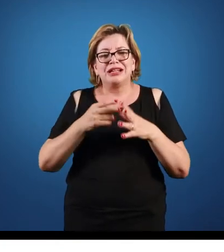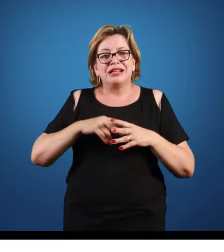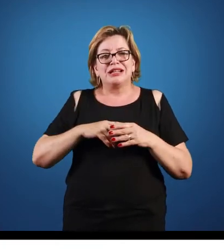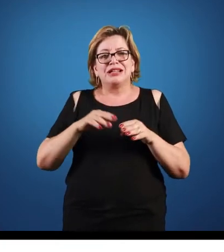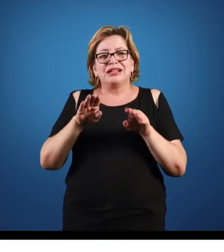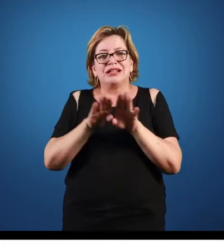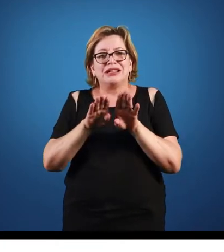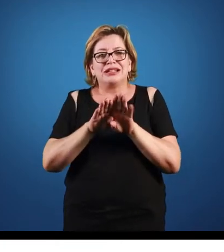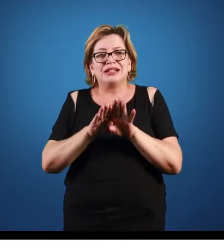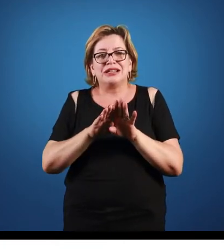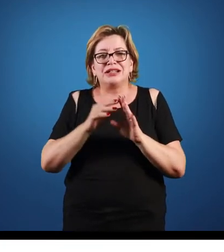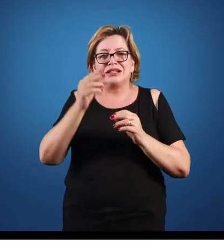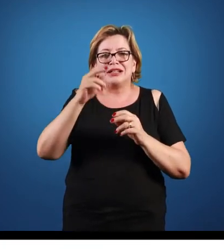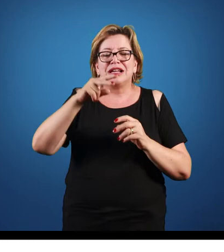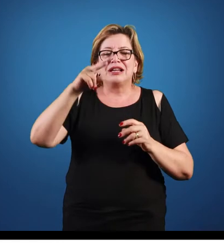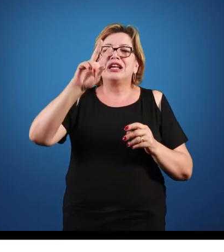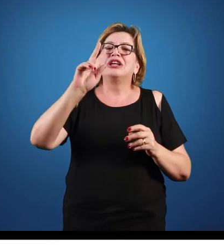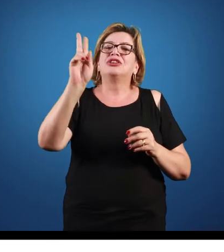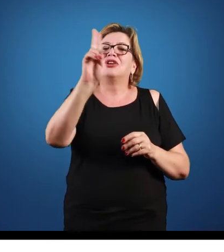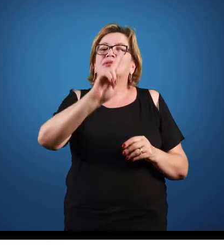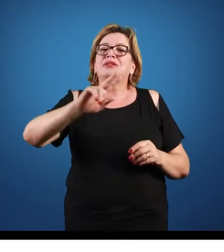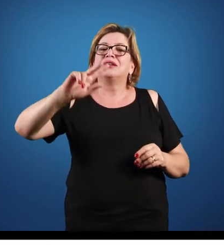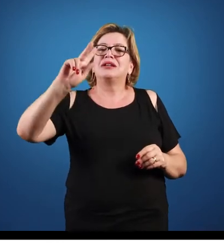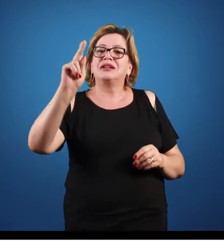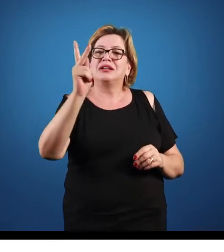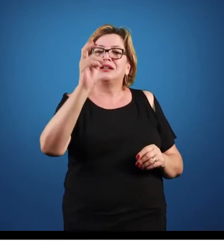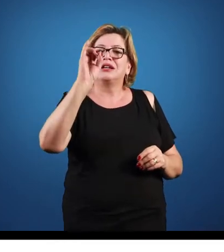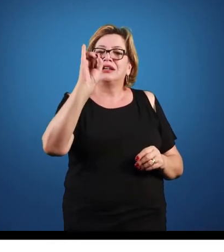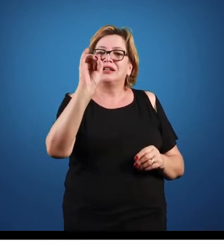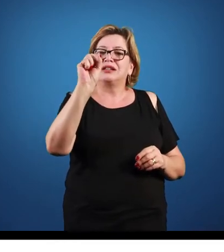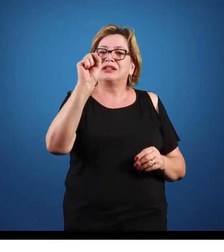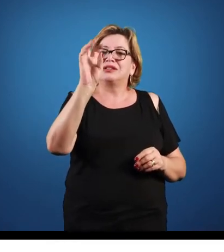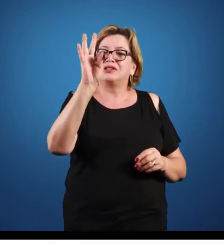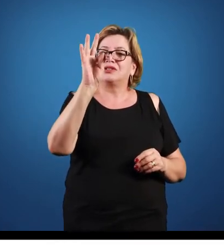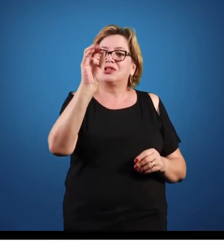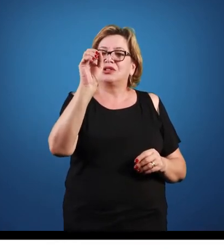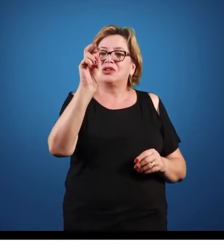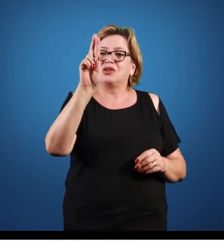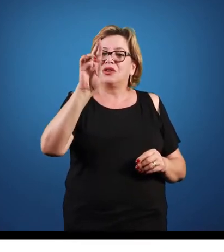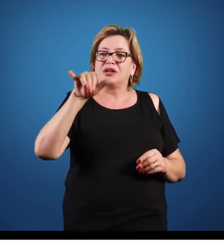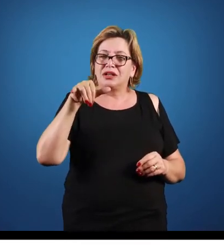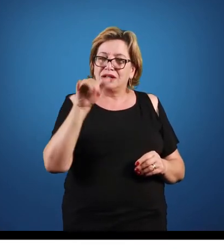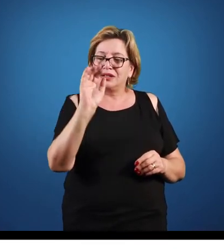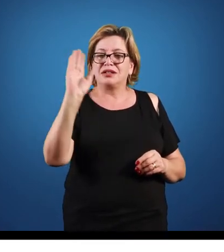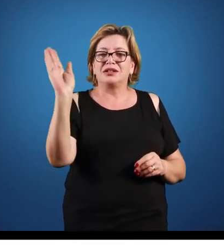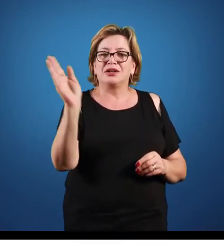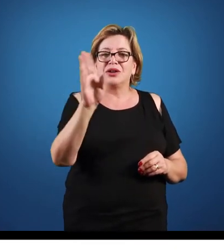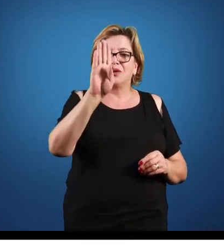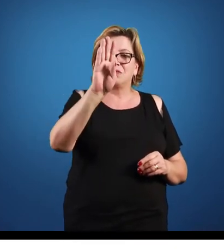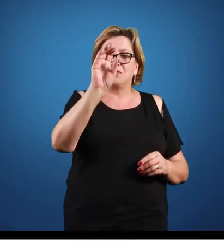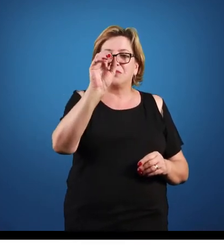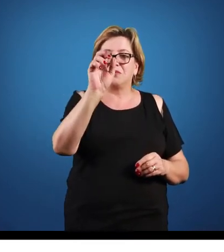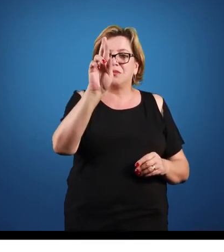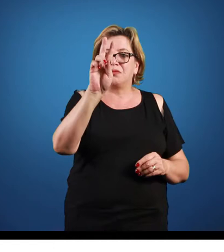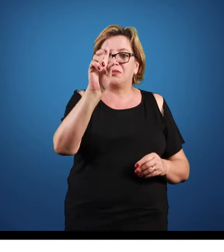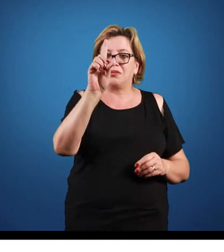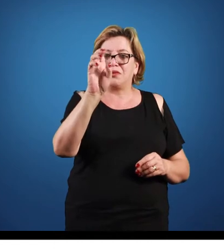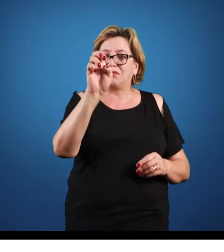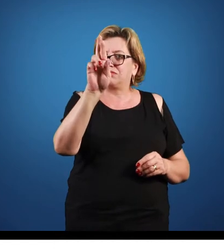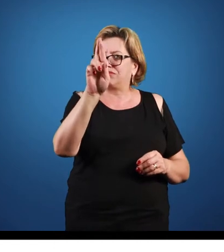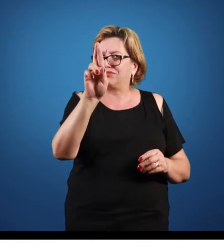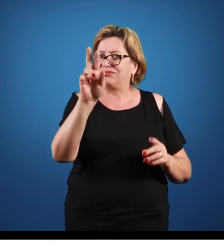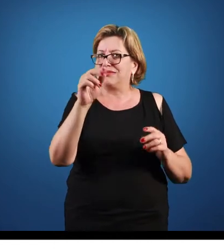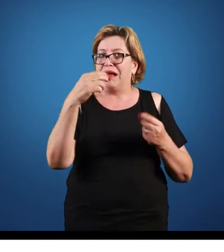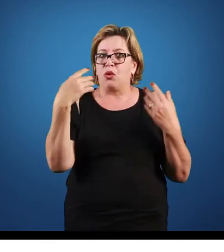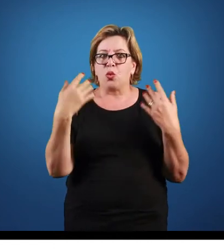da história pode fazer um quadro assim o 16 dá até pra fazer um ataque com o material dele né não é o que